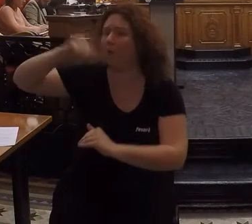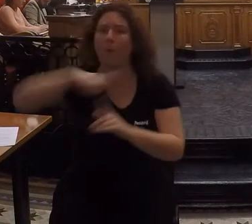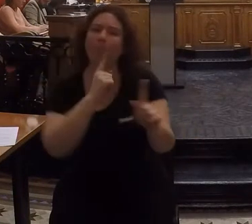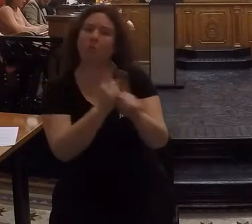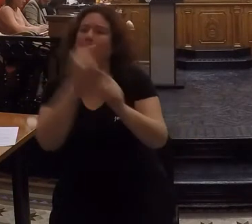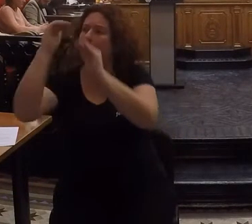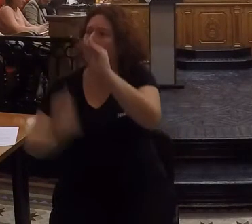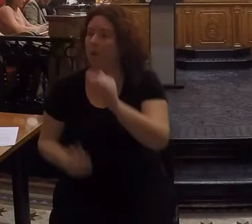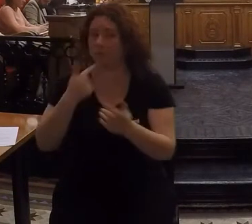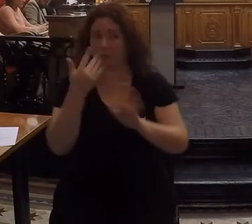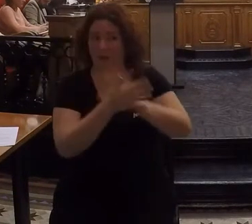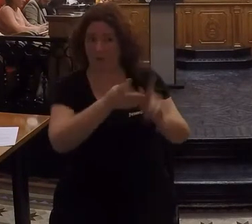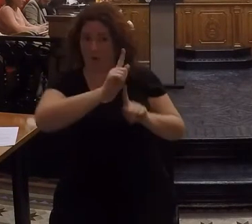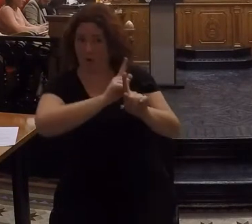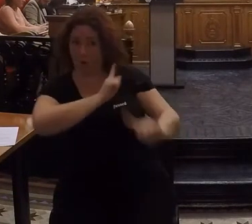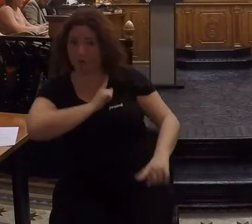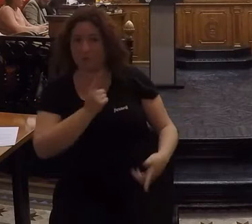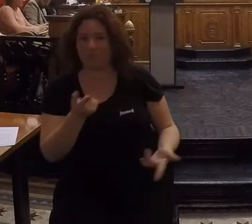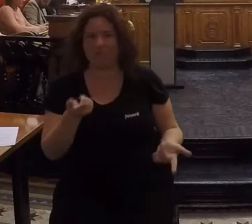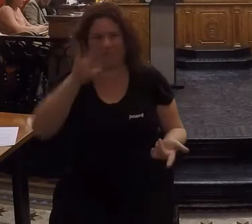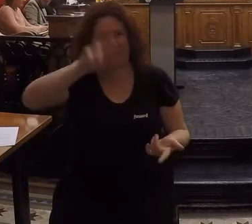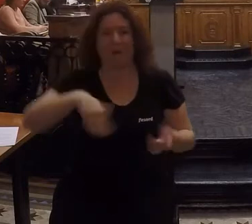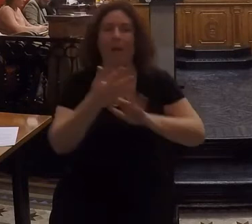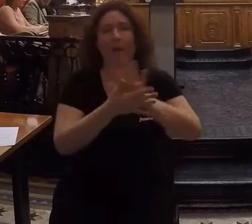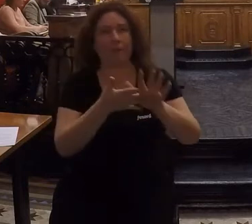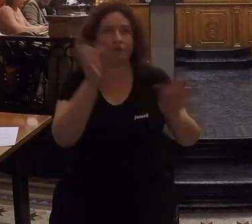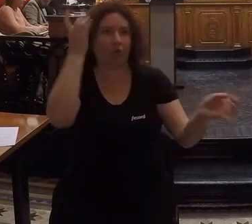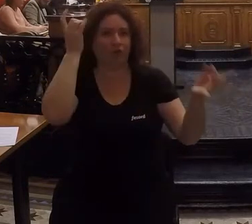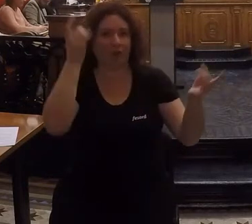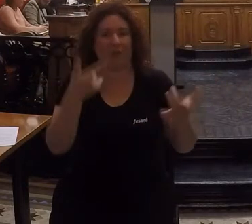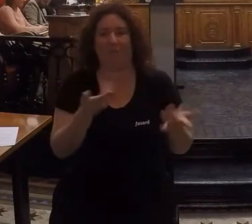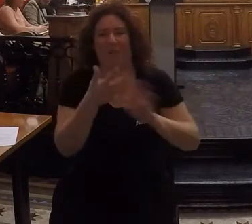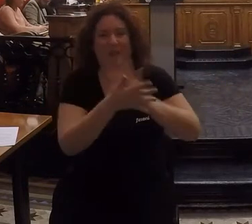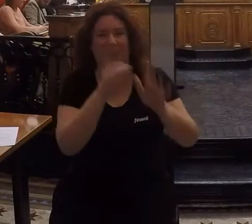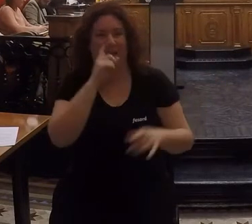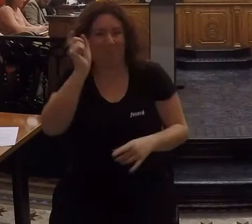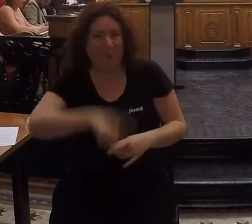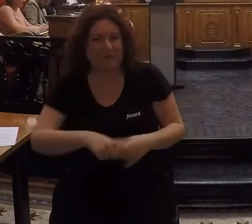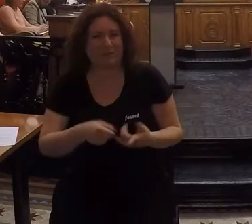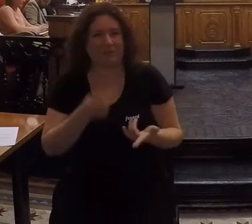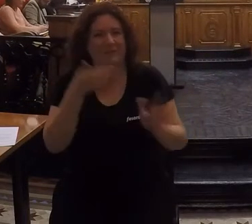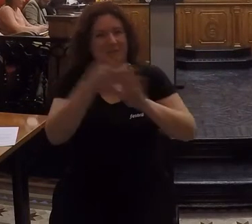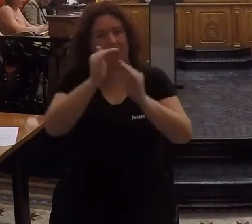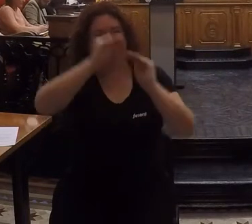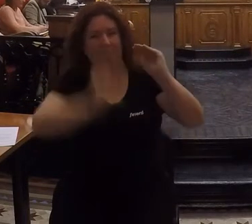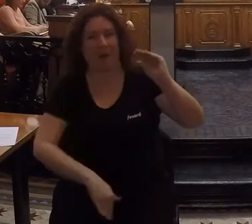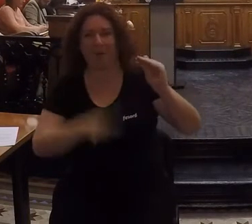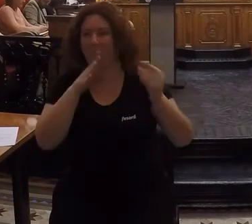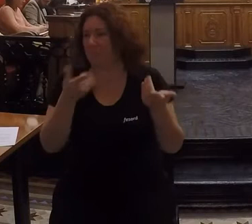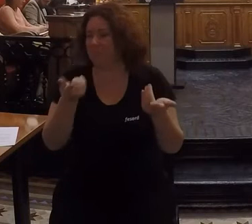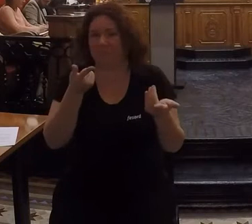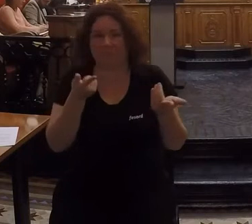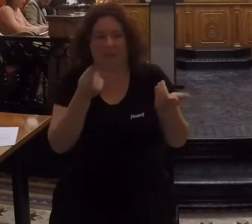Y bueno, resulta también demagógico pedir una bajada de impuestos y, además, por otro lado, pedir mejoras de servicios públicos e inversiones en la